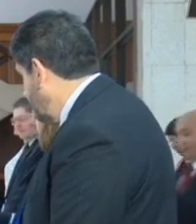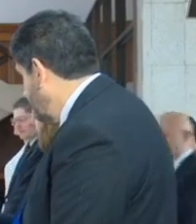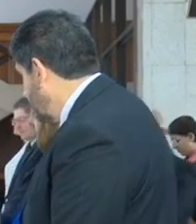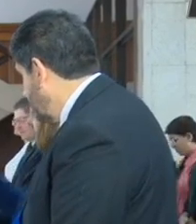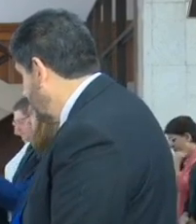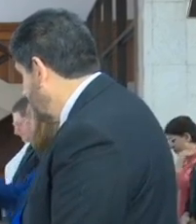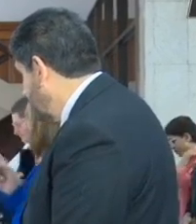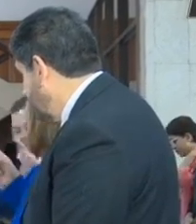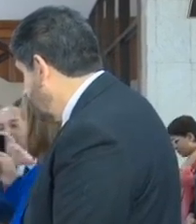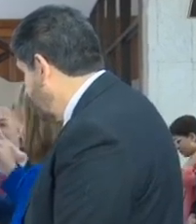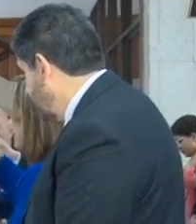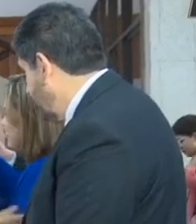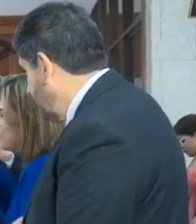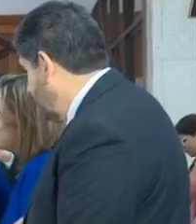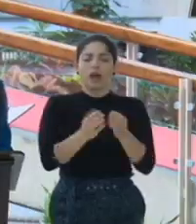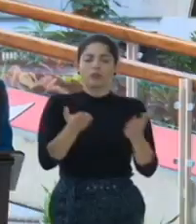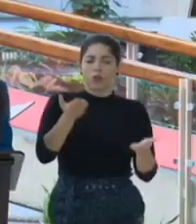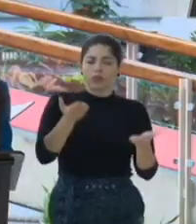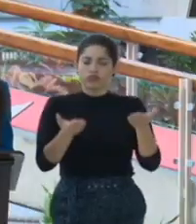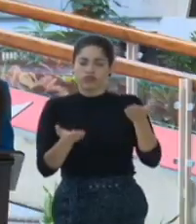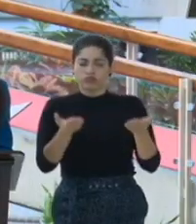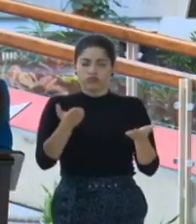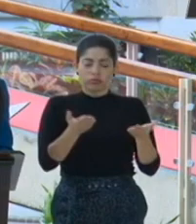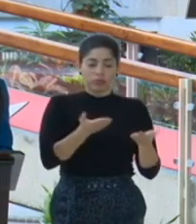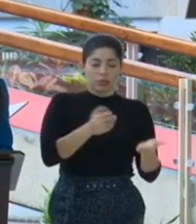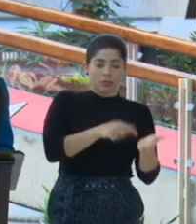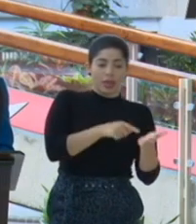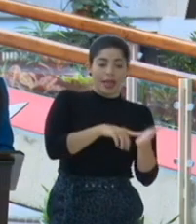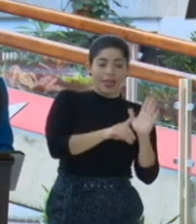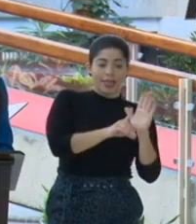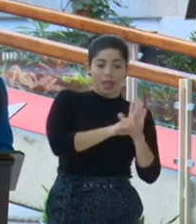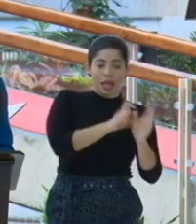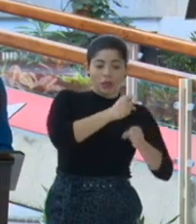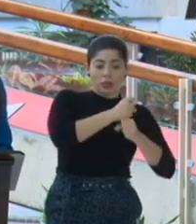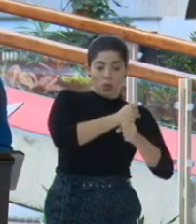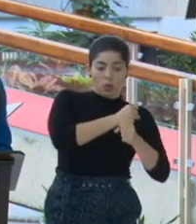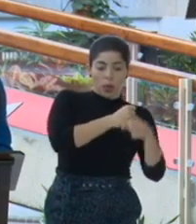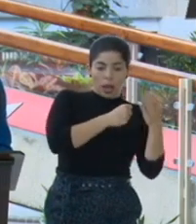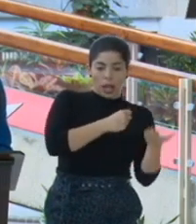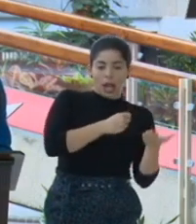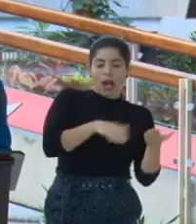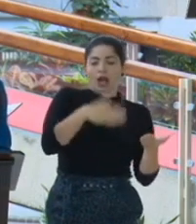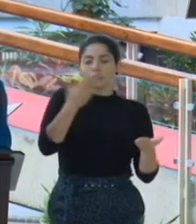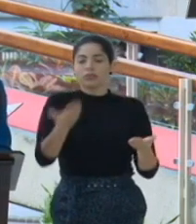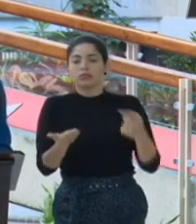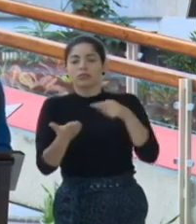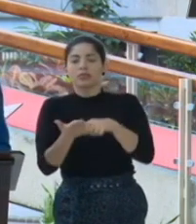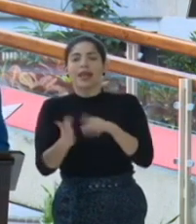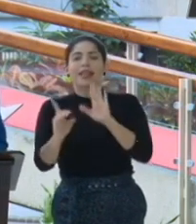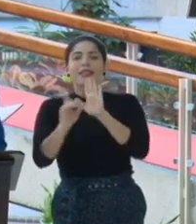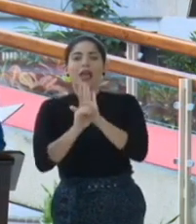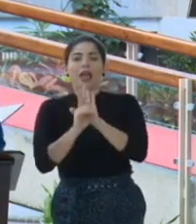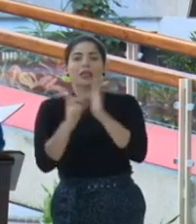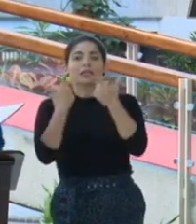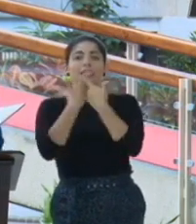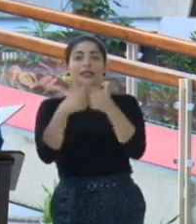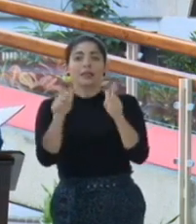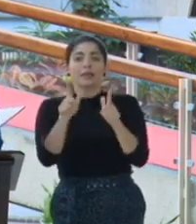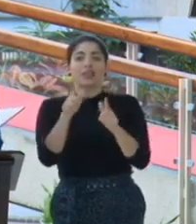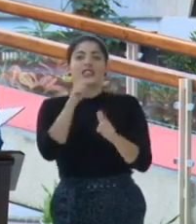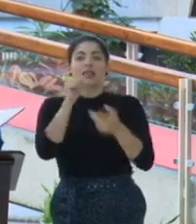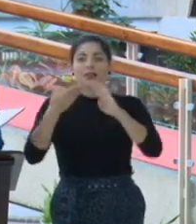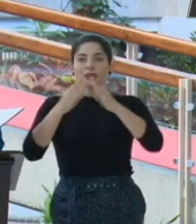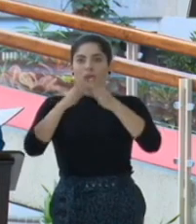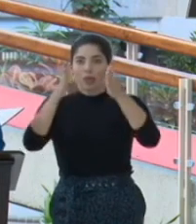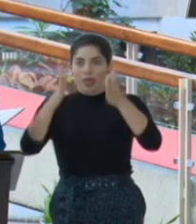su aprobación. Un balance entre el derecho a la huelga y también un balance entre los derechos y las libertades de la